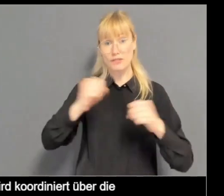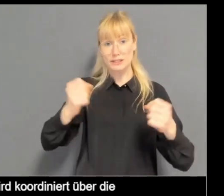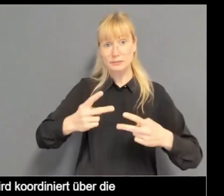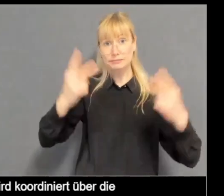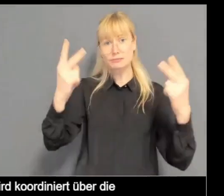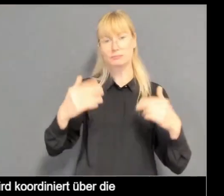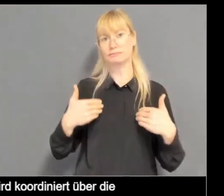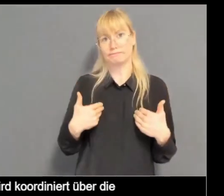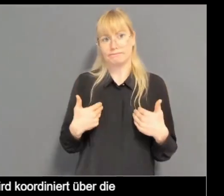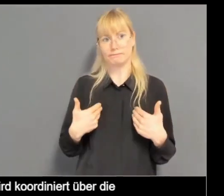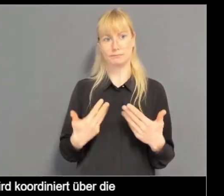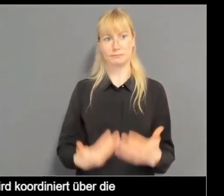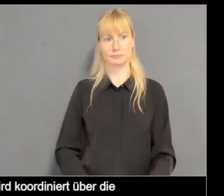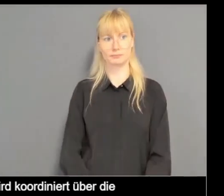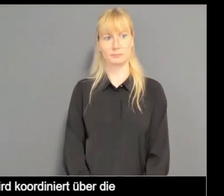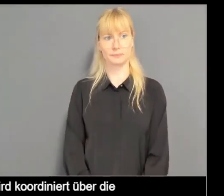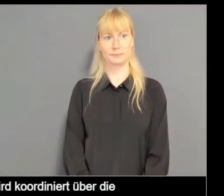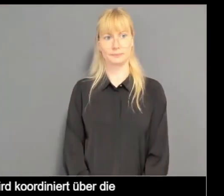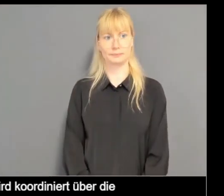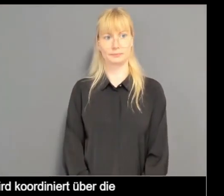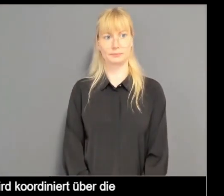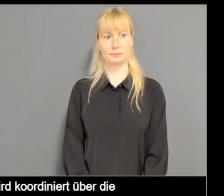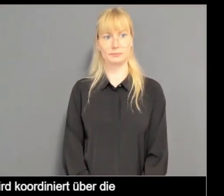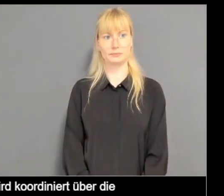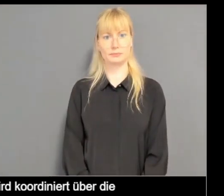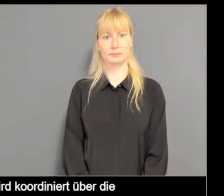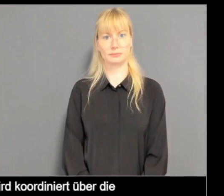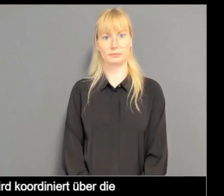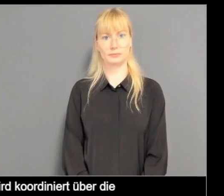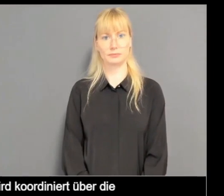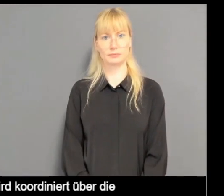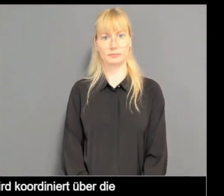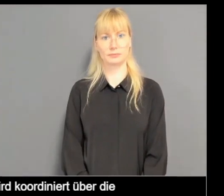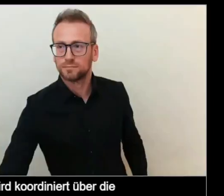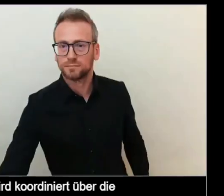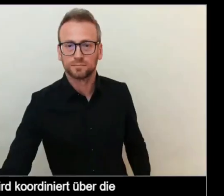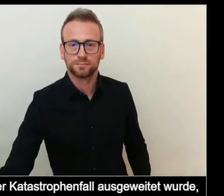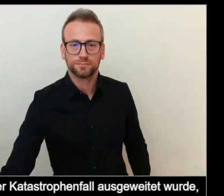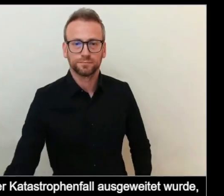Vielen Dank. Damit schließe ich die Pressekonferenz.